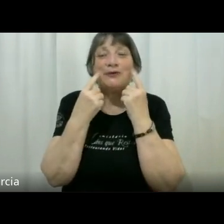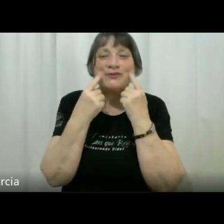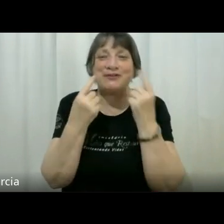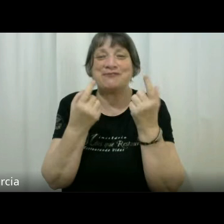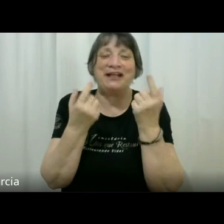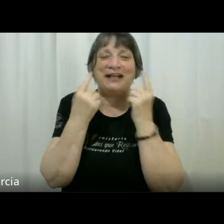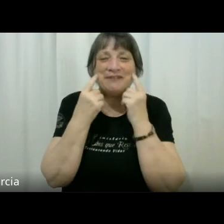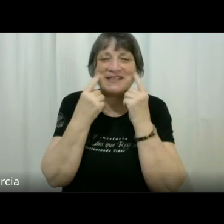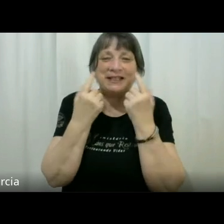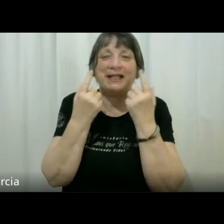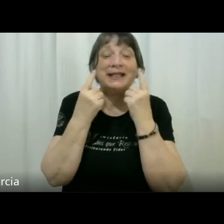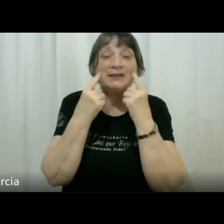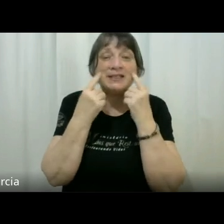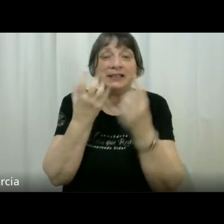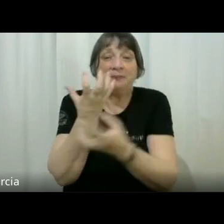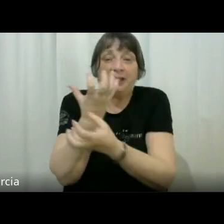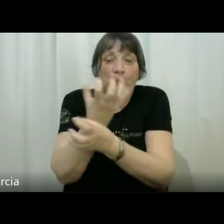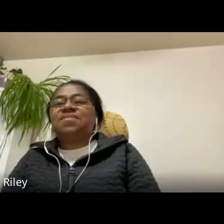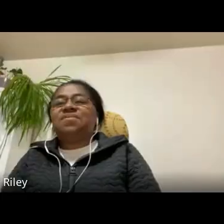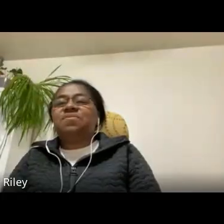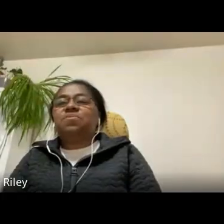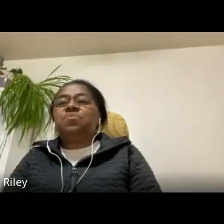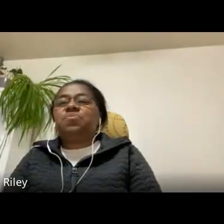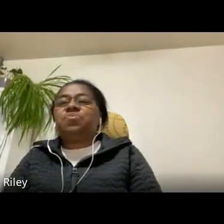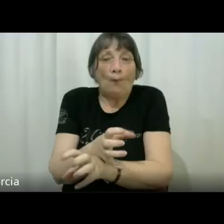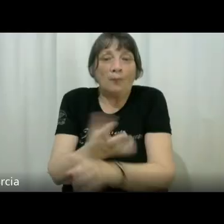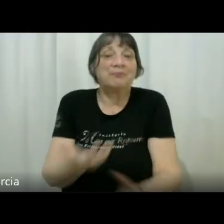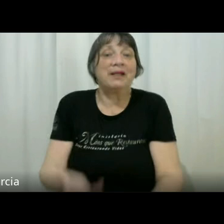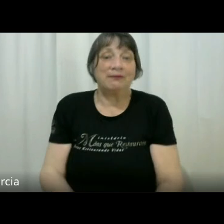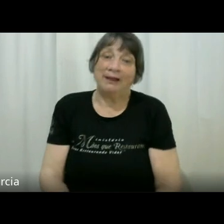Eu não consigo falar e fazer, né? Então, isso aqui também, ó.